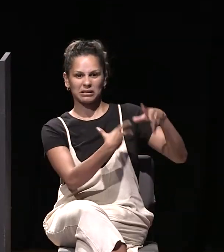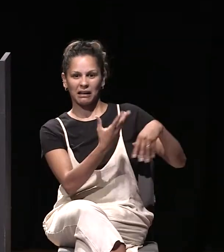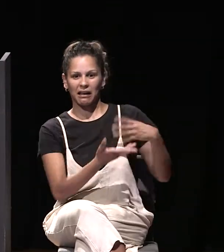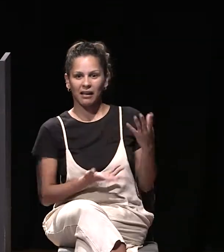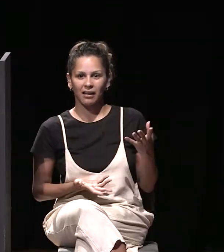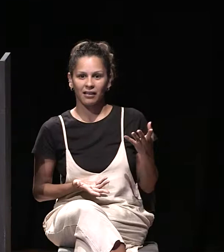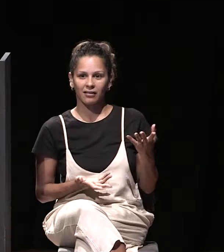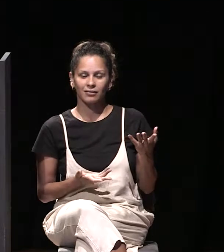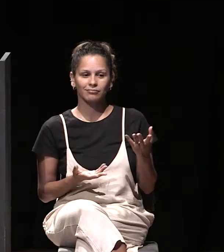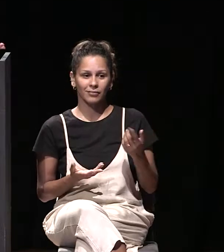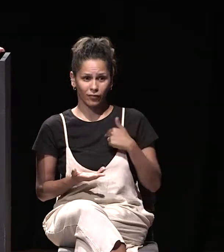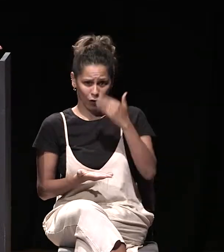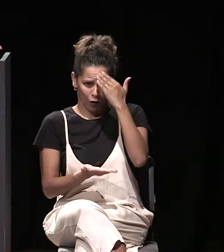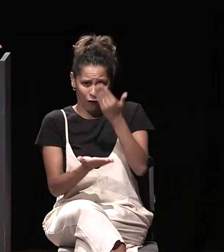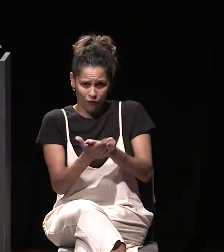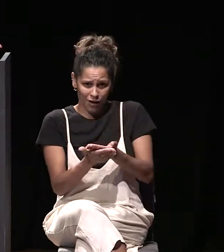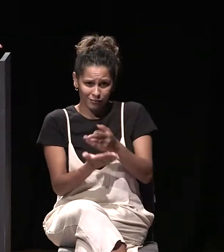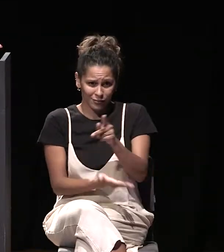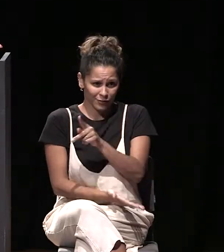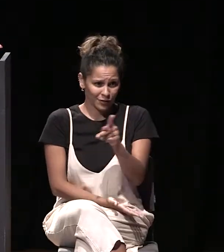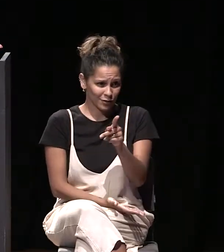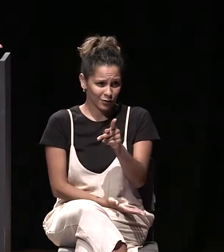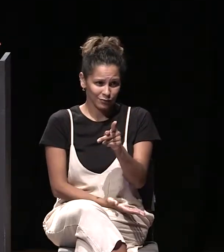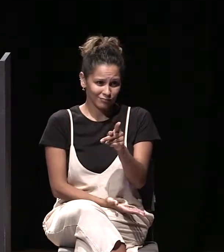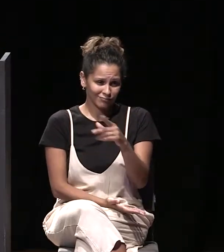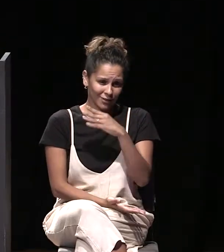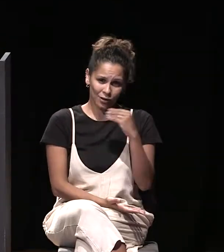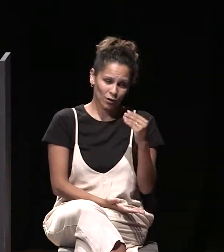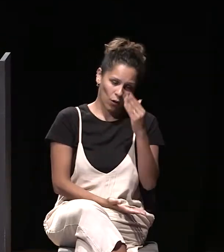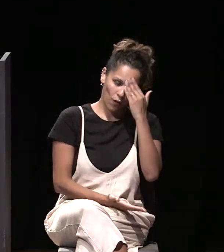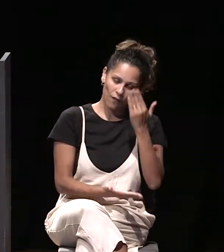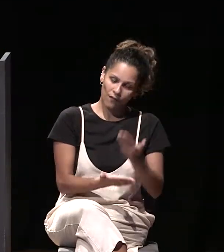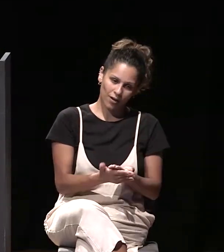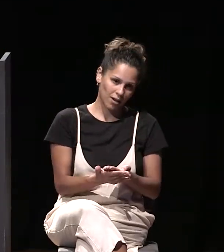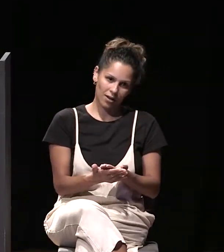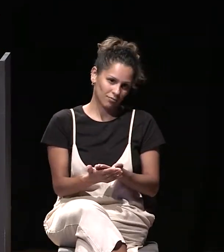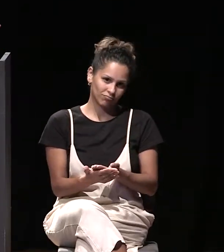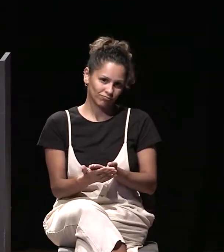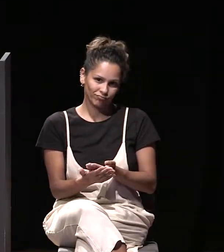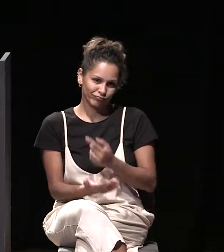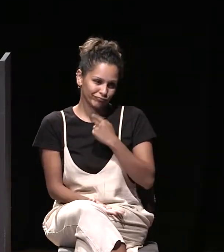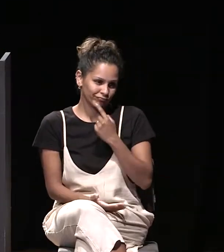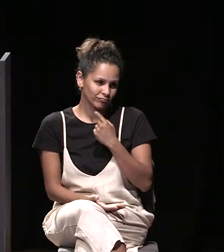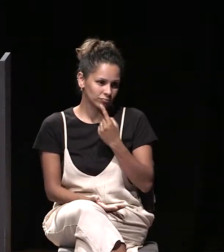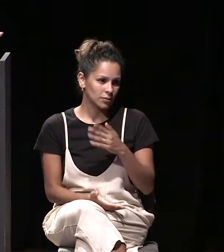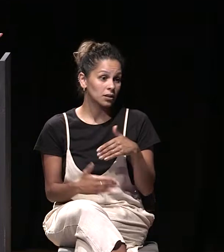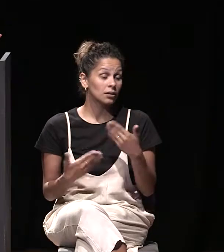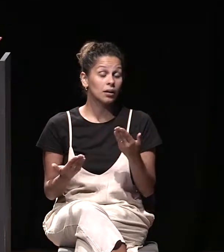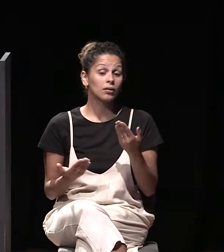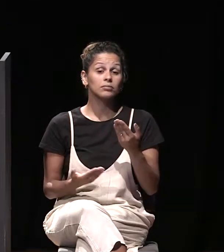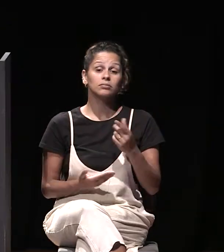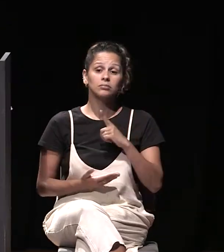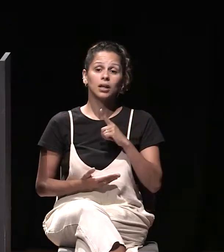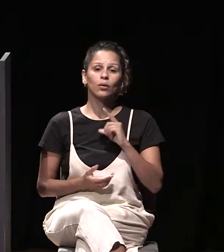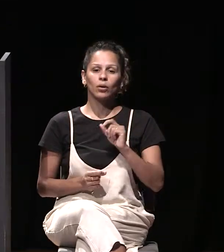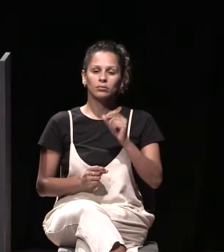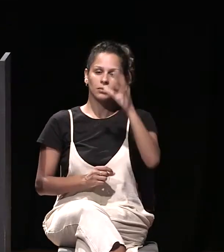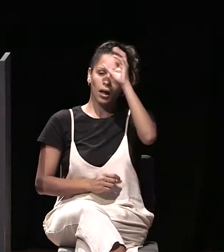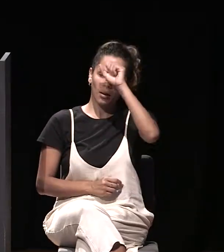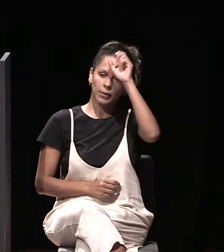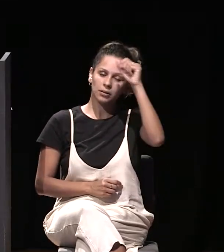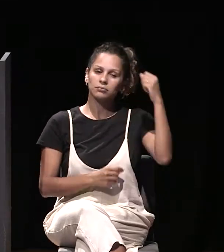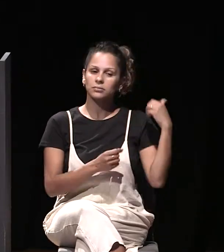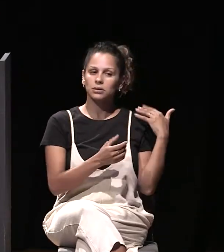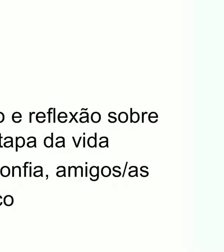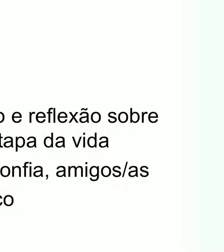eu vou confiar em você? Não vou confiar em você. Então, o que acontece? A partir dessas visões, o que a gente